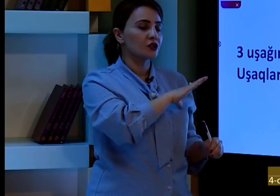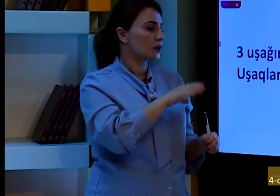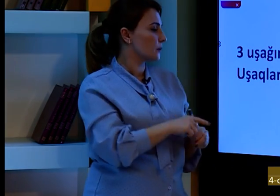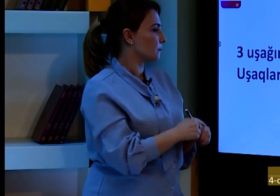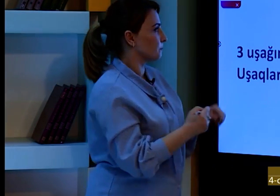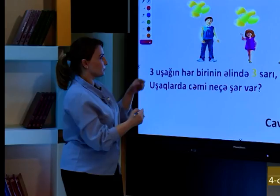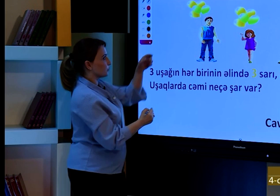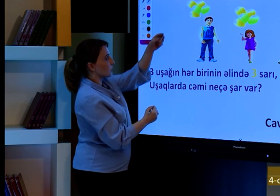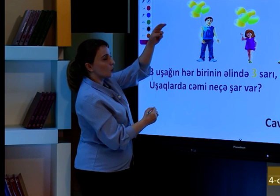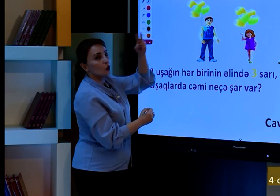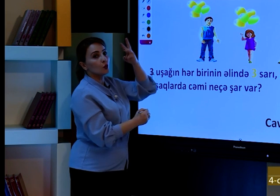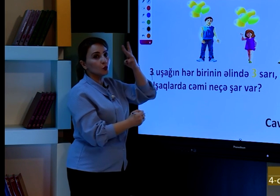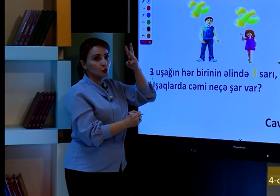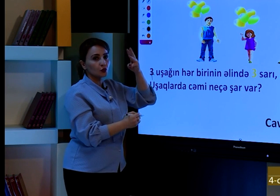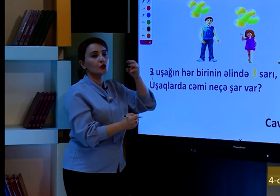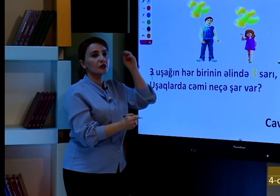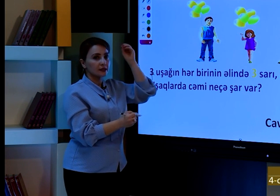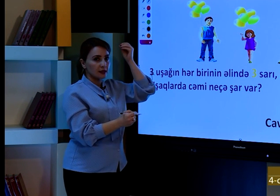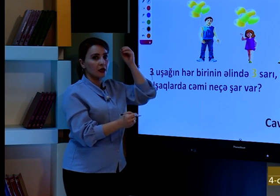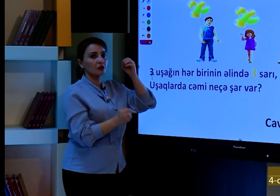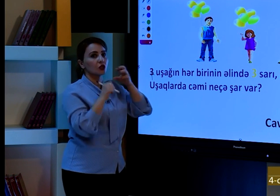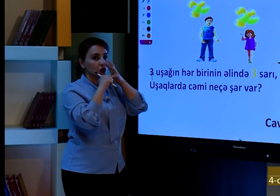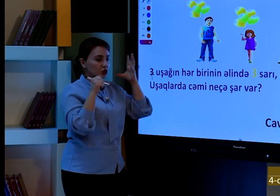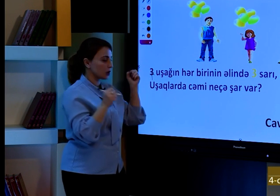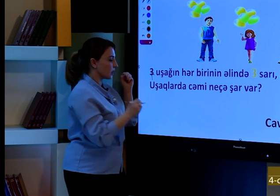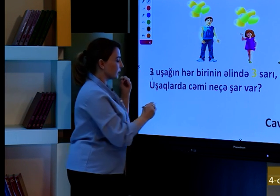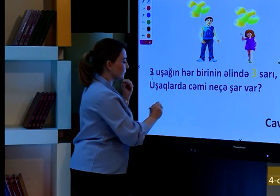olacaq. 3 sarı şar,